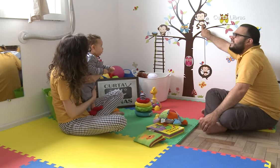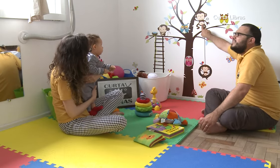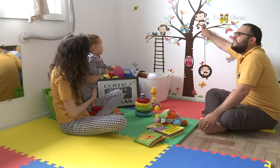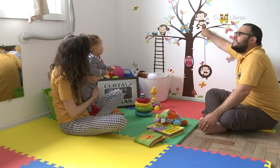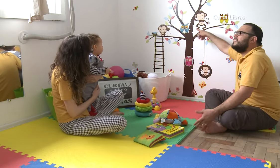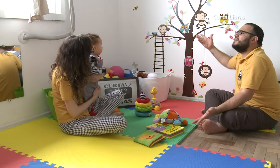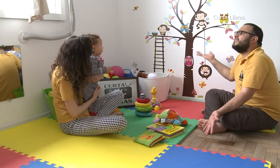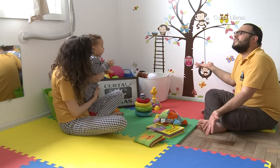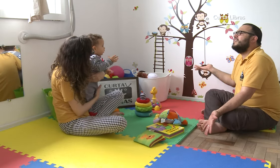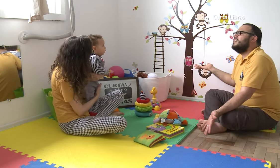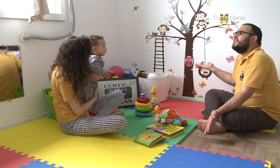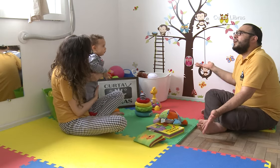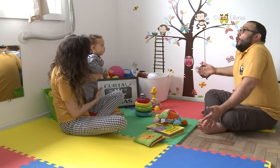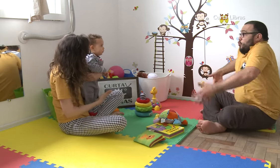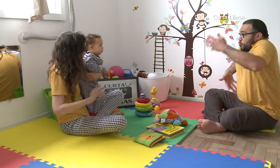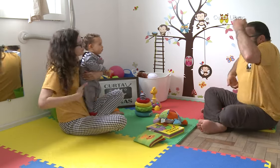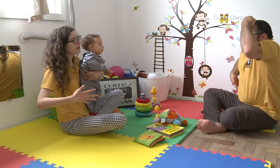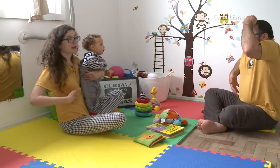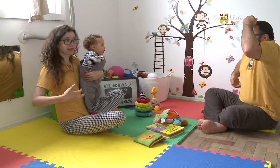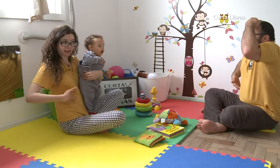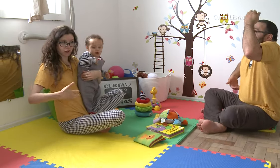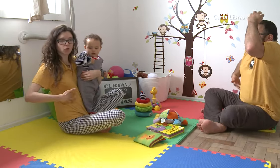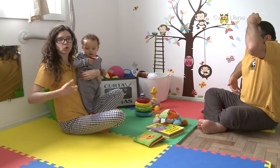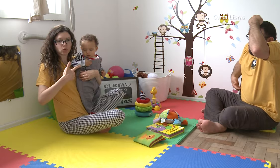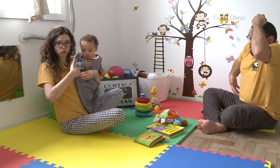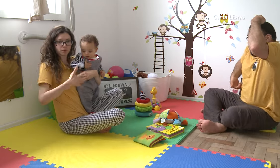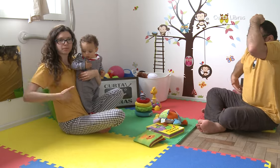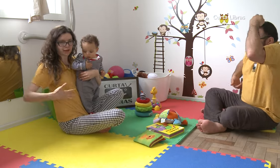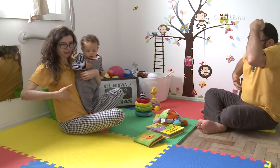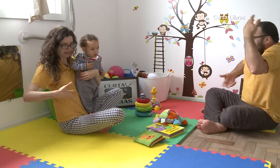E esse aqui, qual é? O macaco.